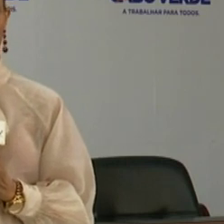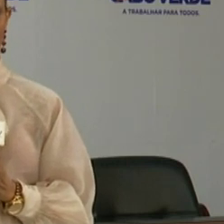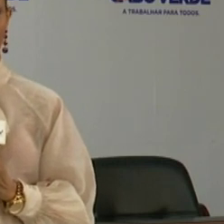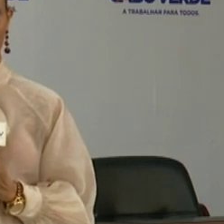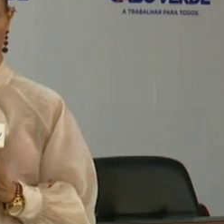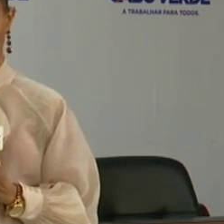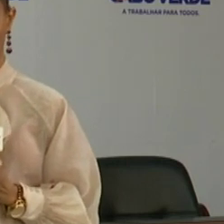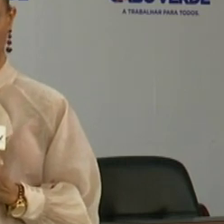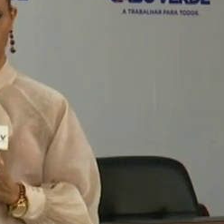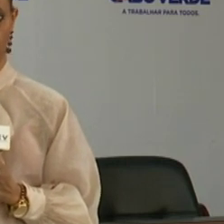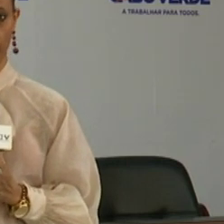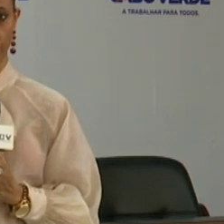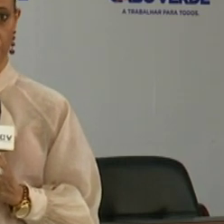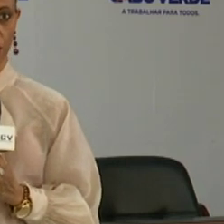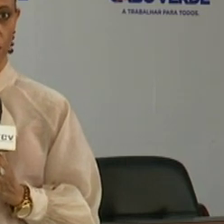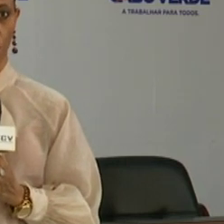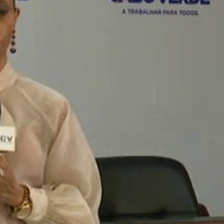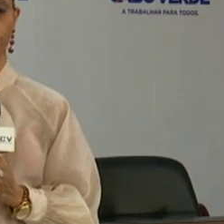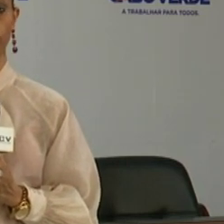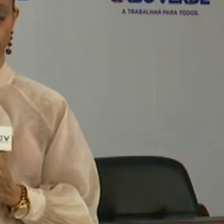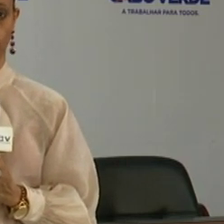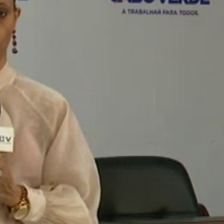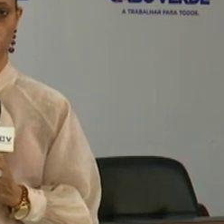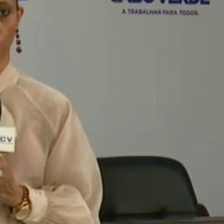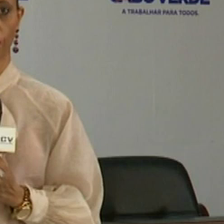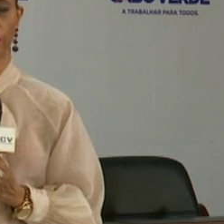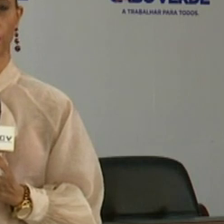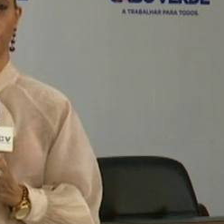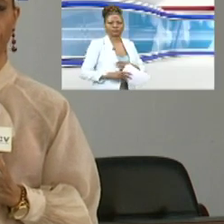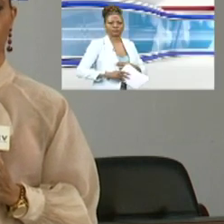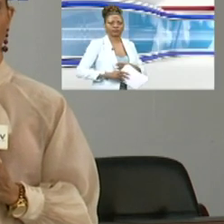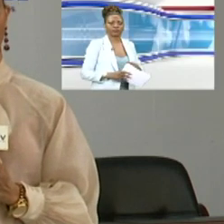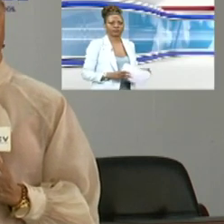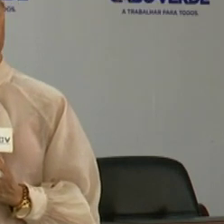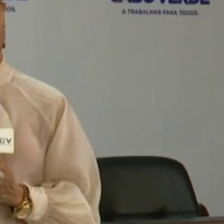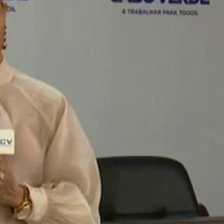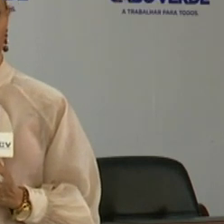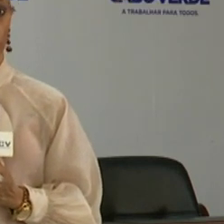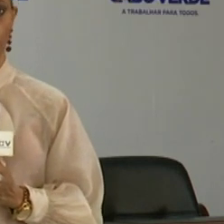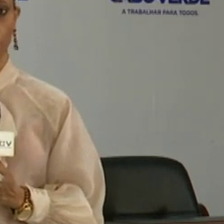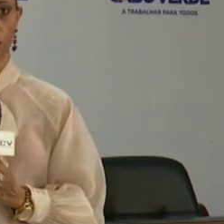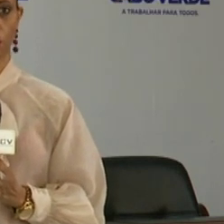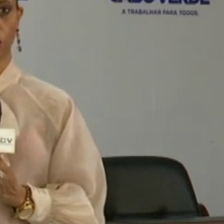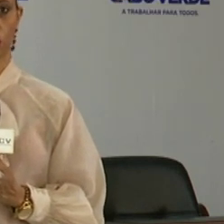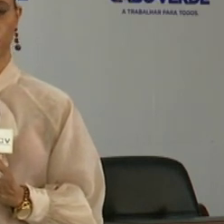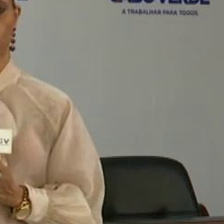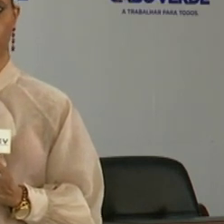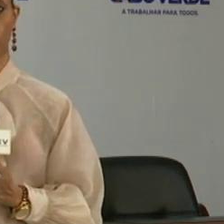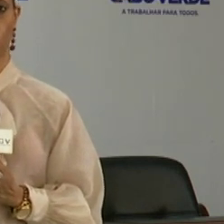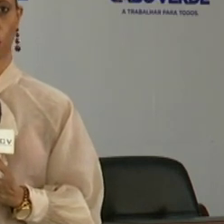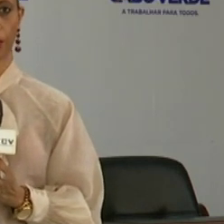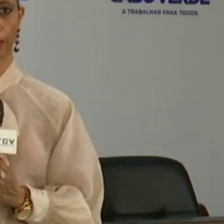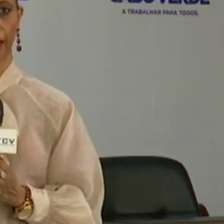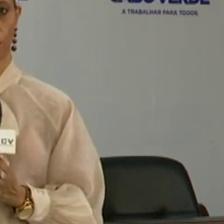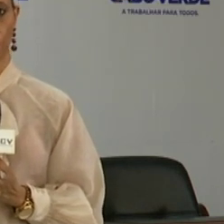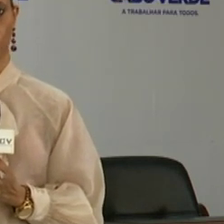às últimas horas aqui em Cabo Verde, a situação epidemiológica Covid-19, mais 2 óbitos, mais 2 pessoas